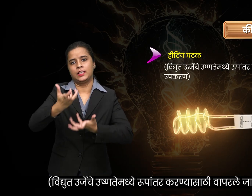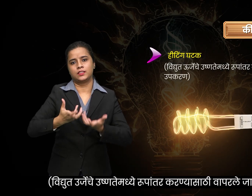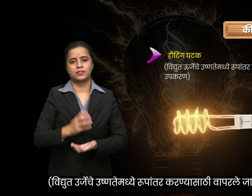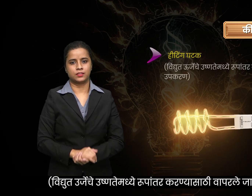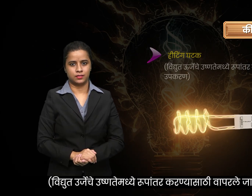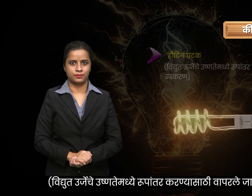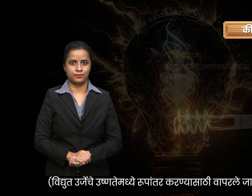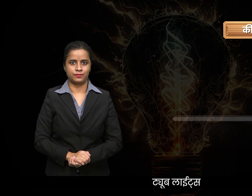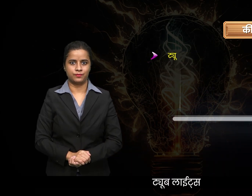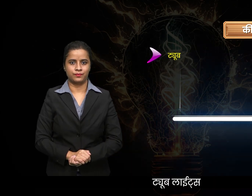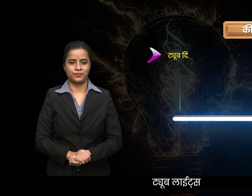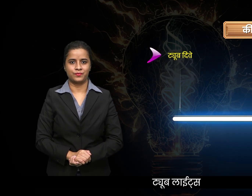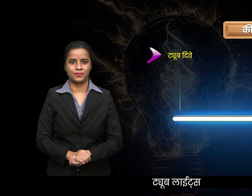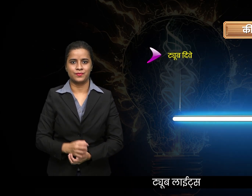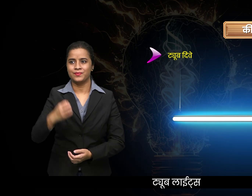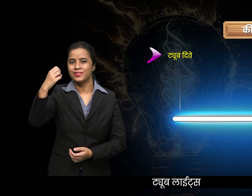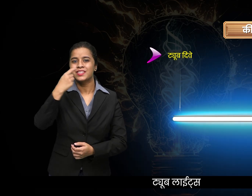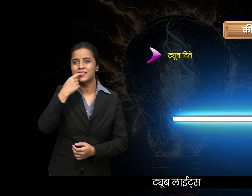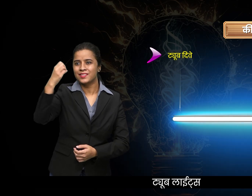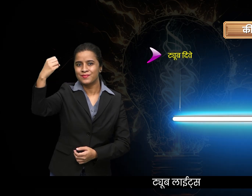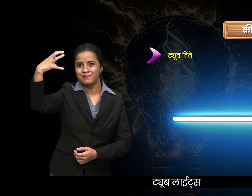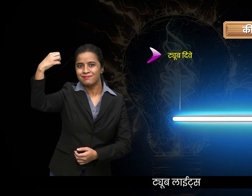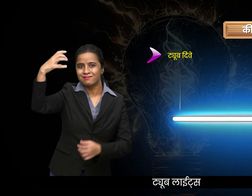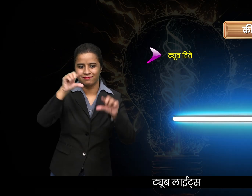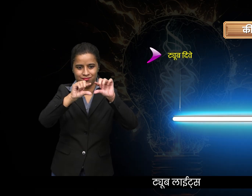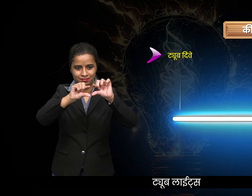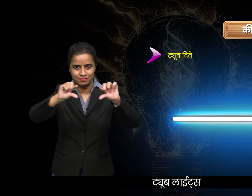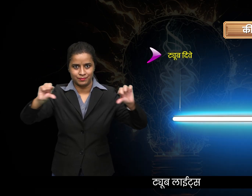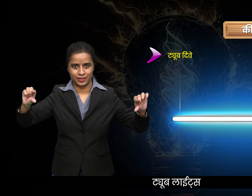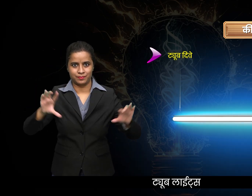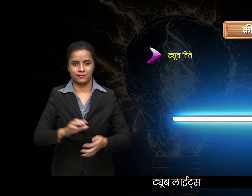उपकरण. ट्यूबलाइट्स,